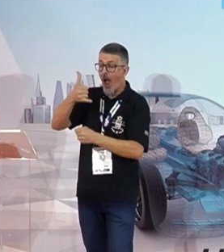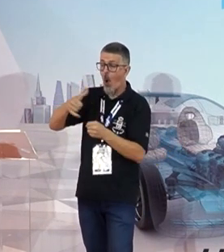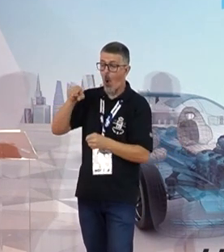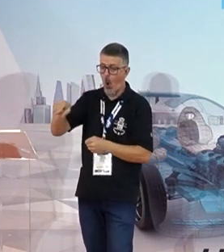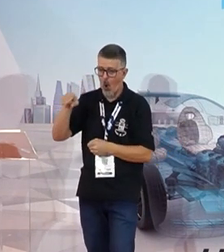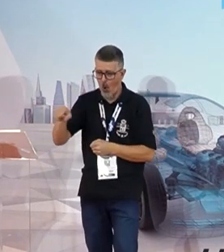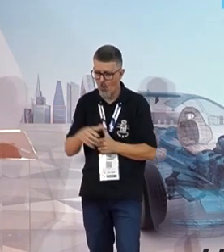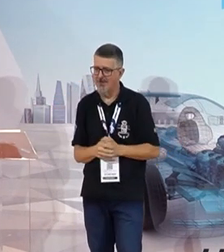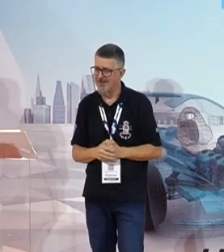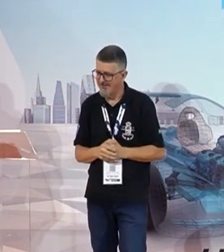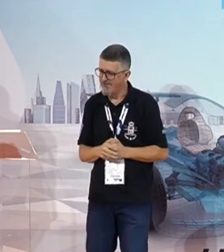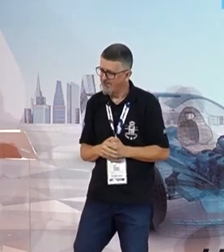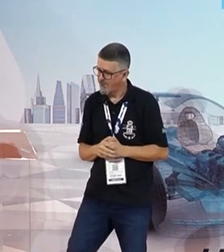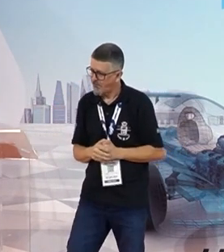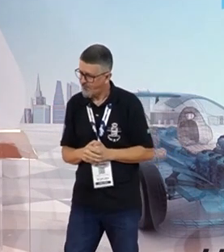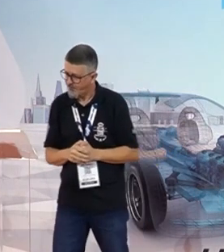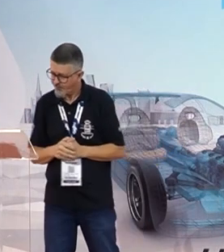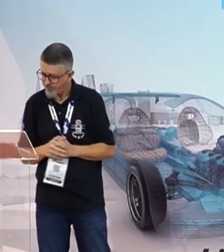saber quando que deve trocar o óleo.